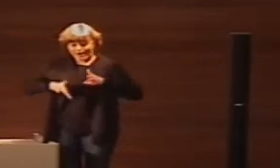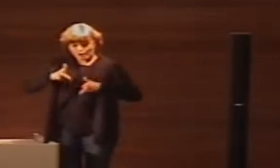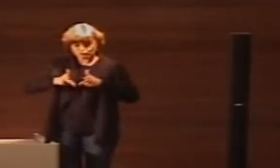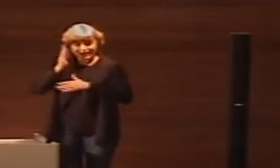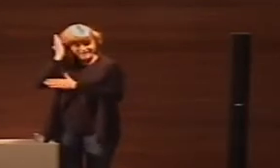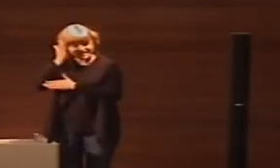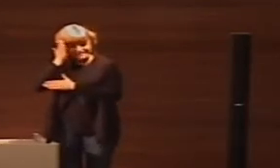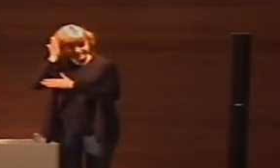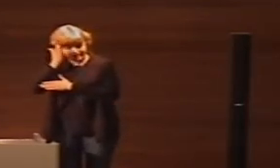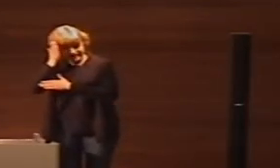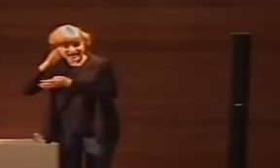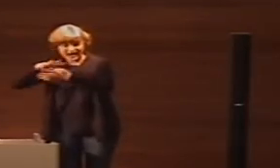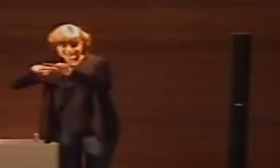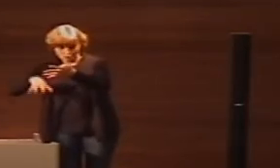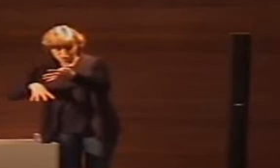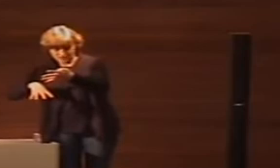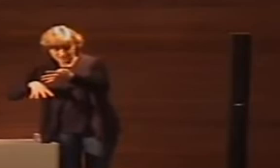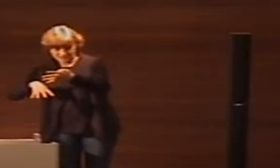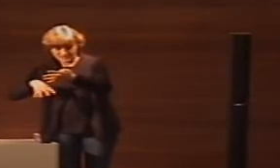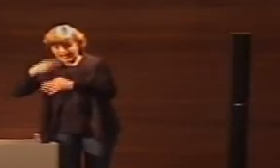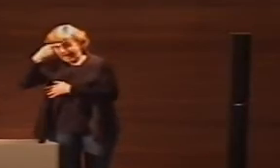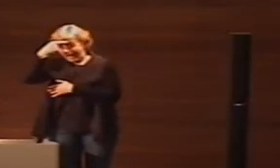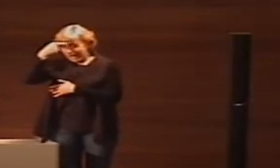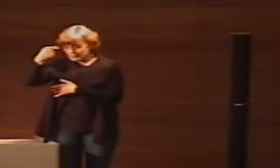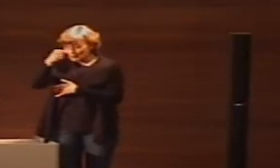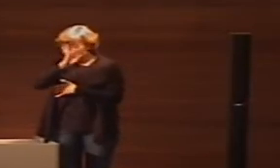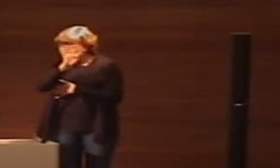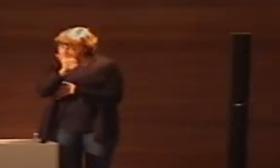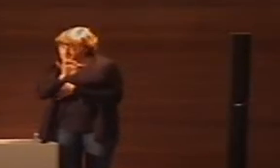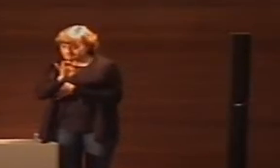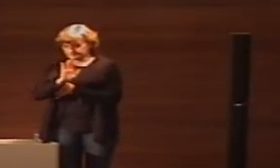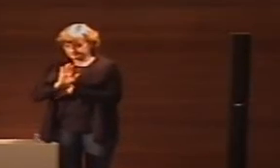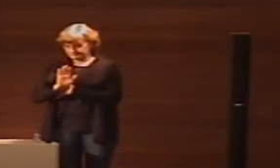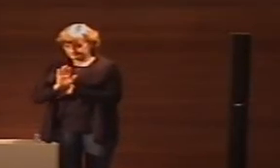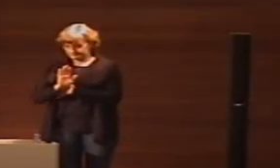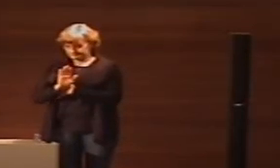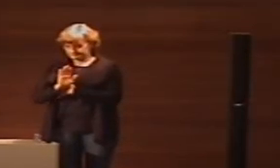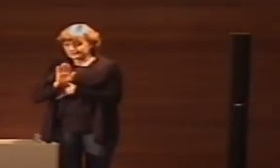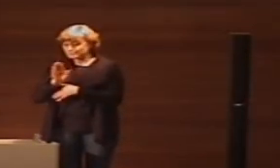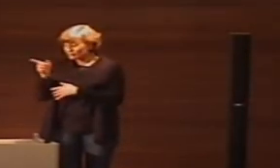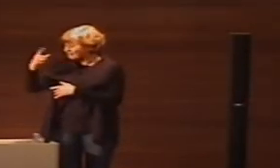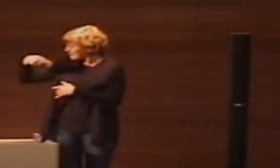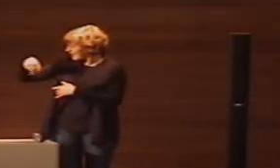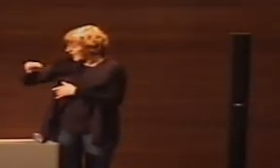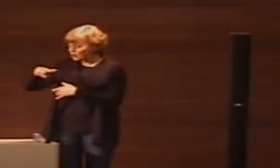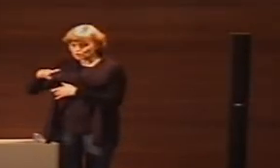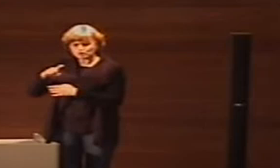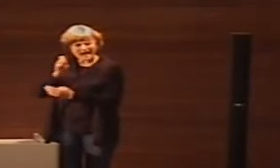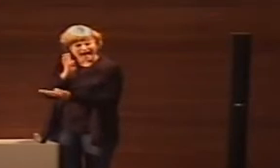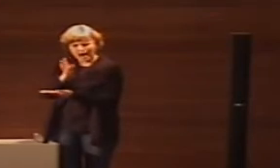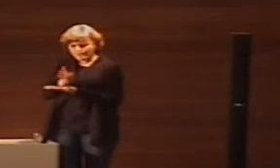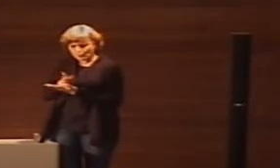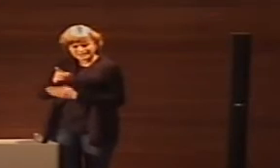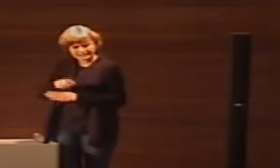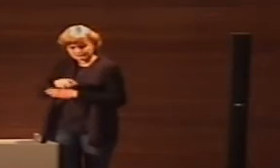sobre todo Asturias, tengo mis dudas, es donde se han hecho apuestas más fuertes y donde